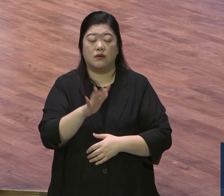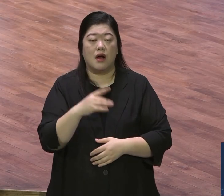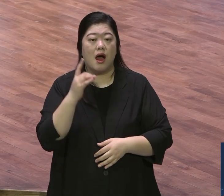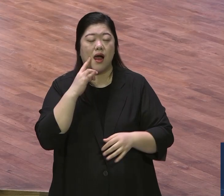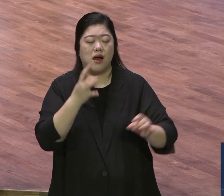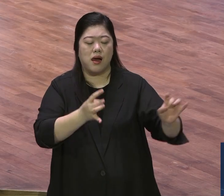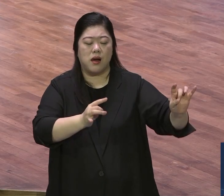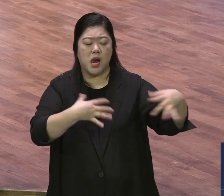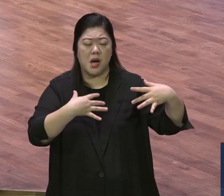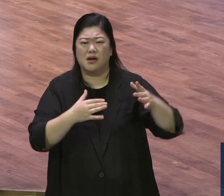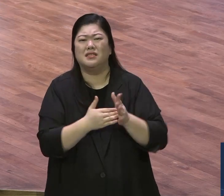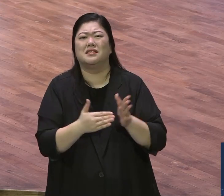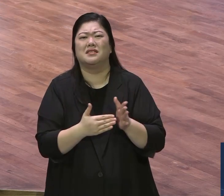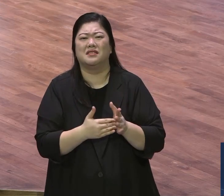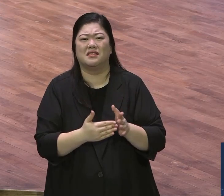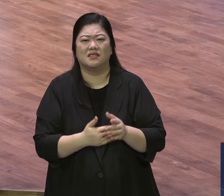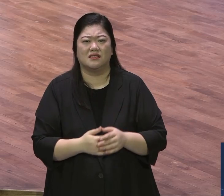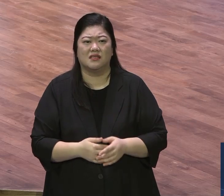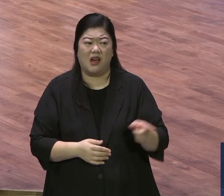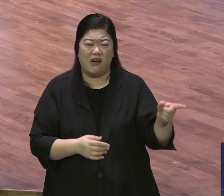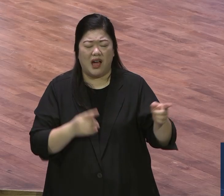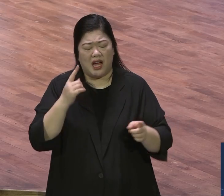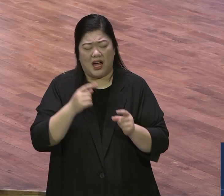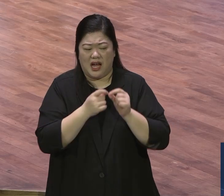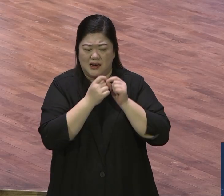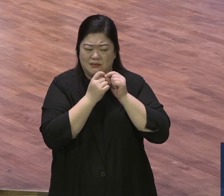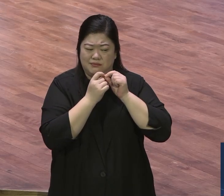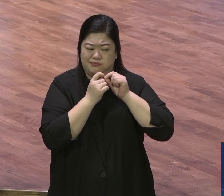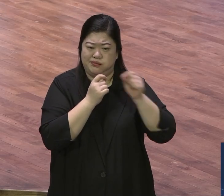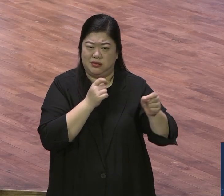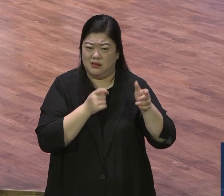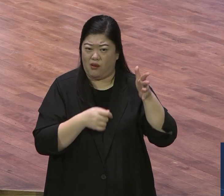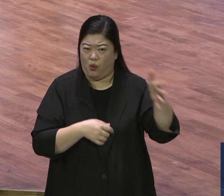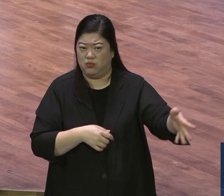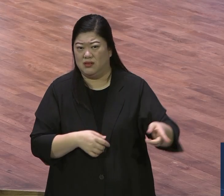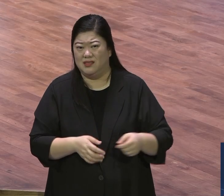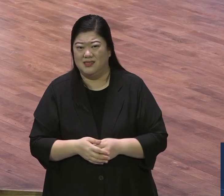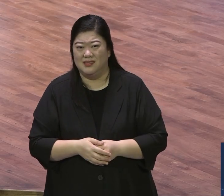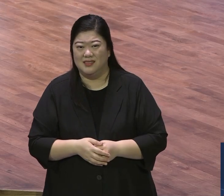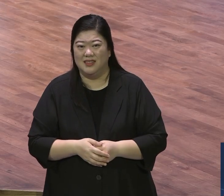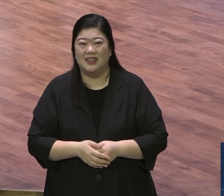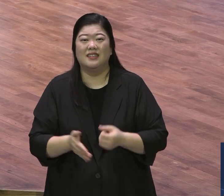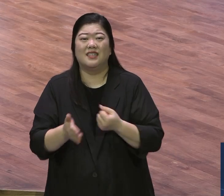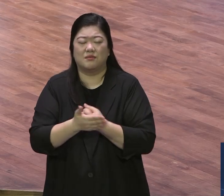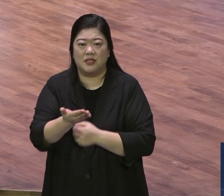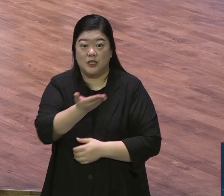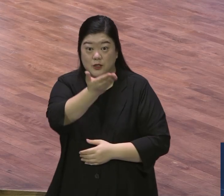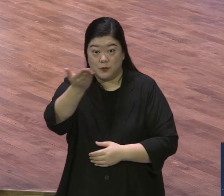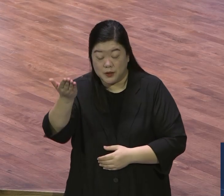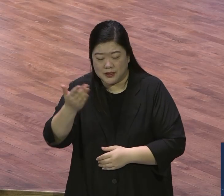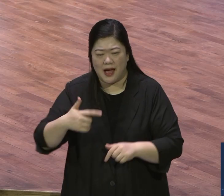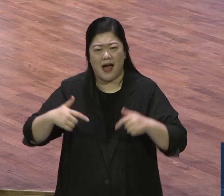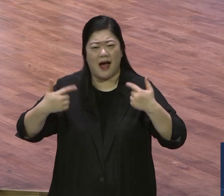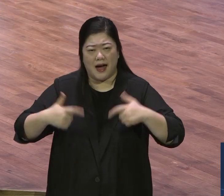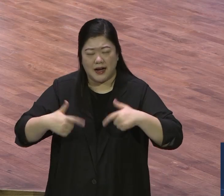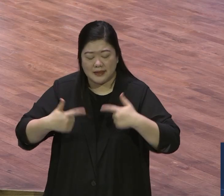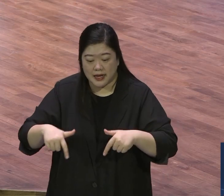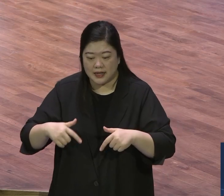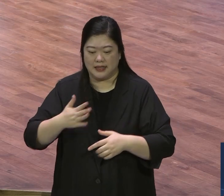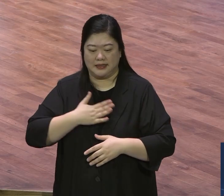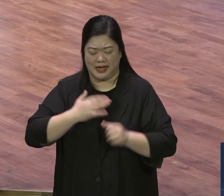합니다. 이 사기꾼이거든요. 영적 사기꾼. 여러분이 가는 곳마다 잔치 분위기가 되어야